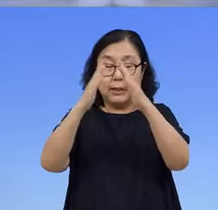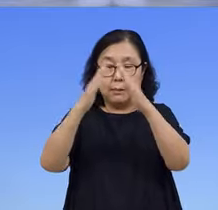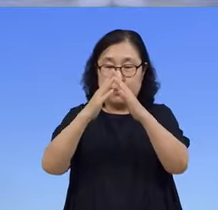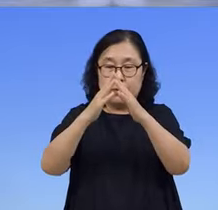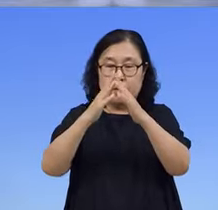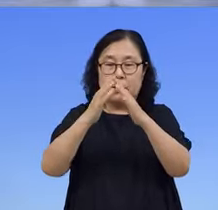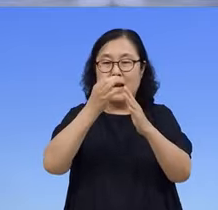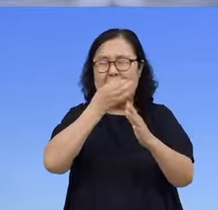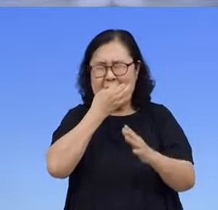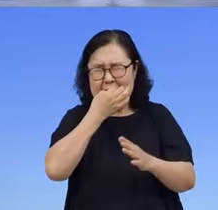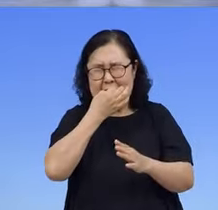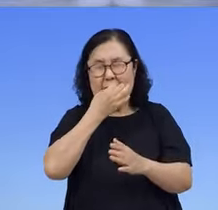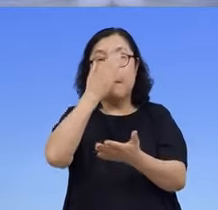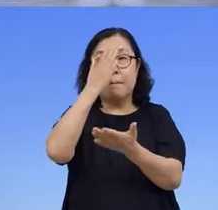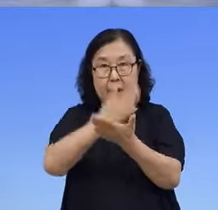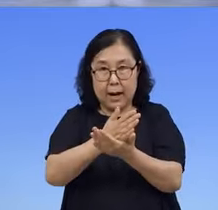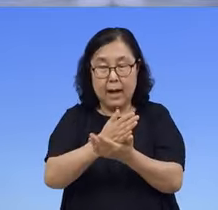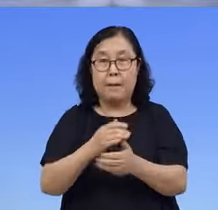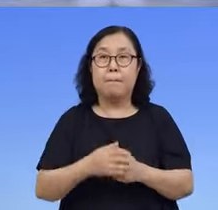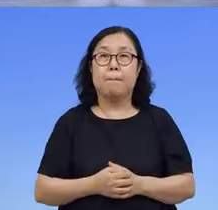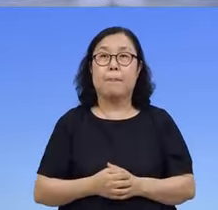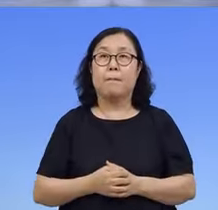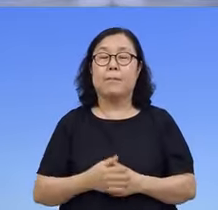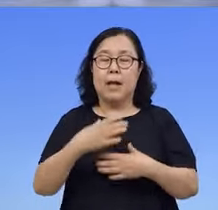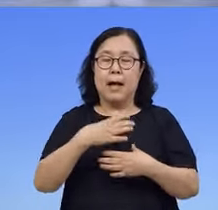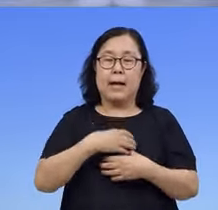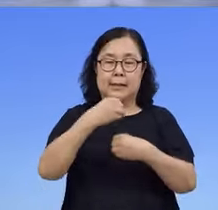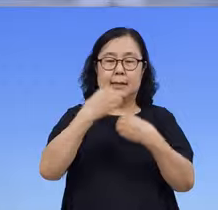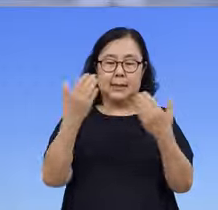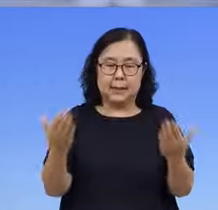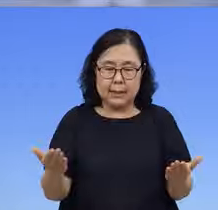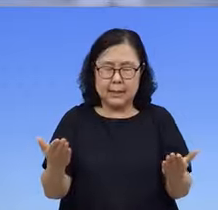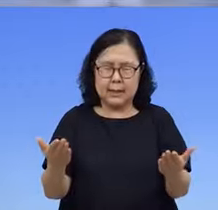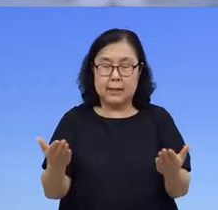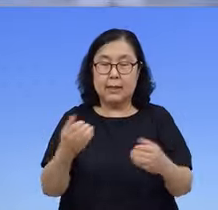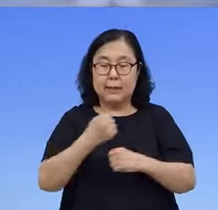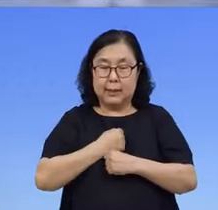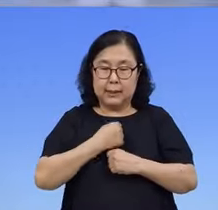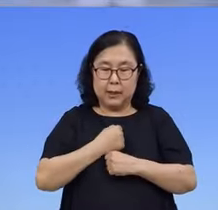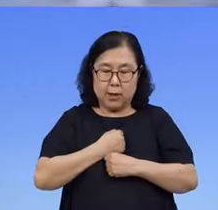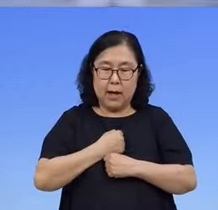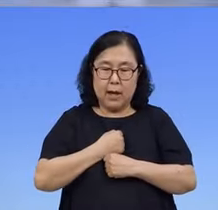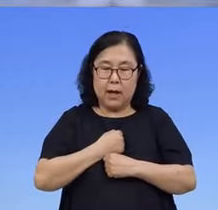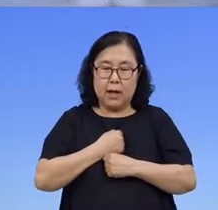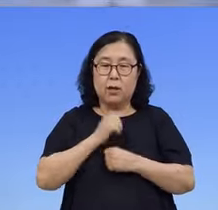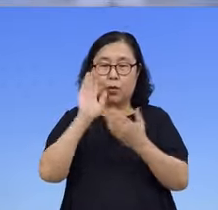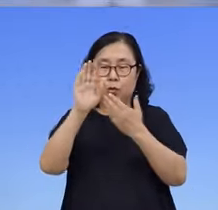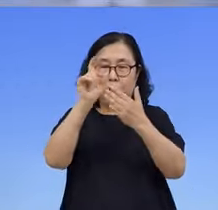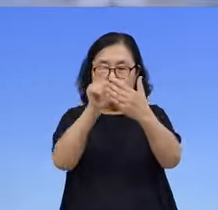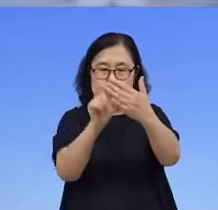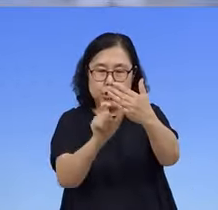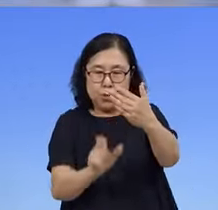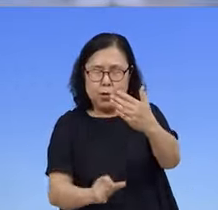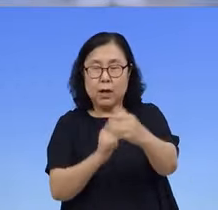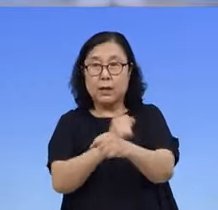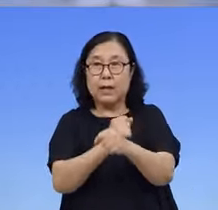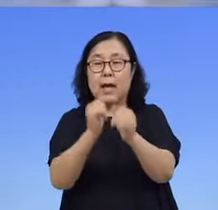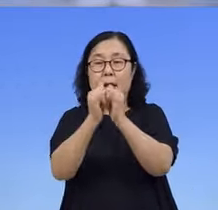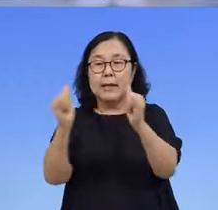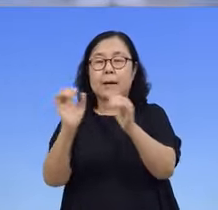흐름을. 4계명에서 안식일을 지키라는 말씀을 주시고 쭉 나오는 게 다 사람과의